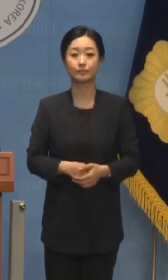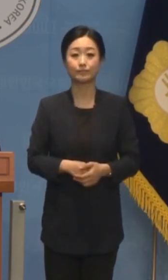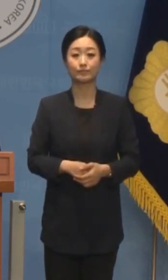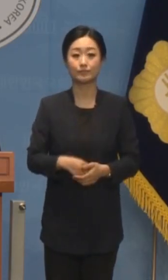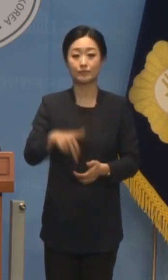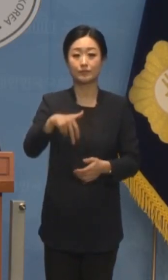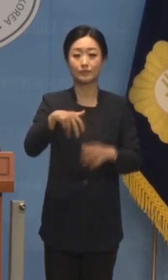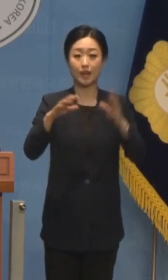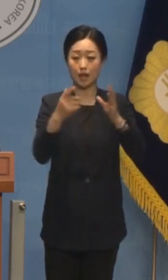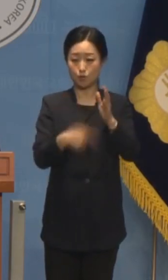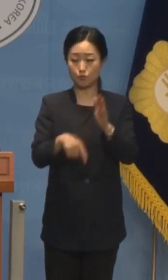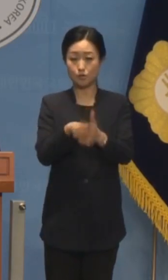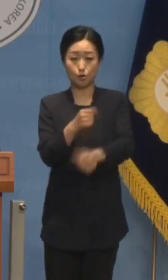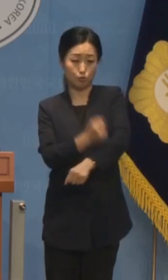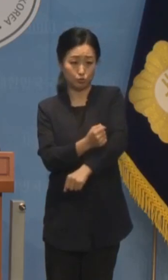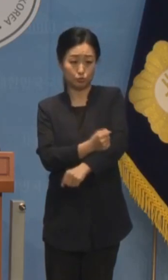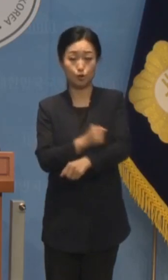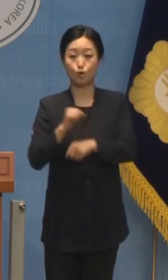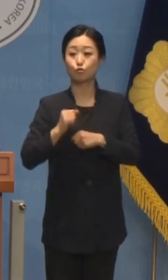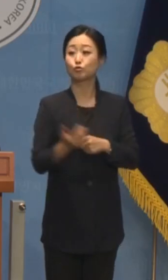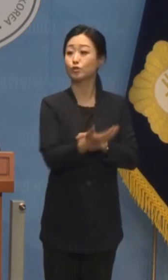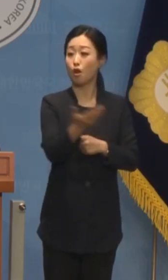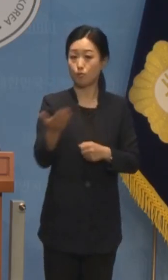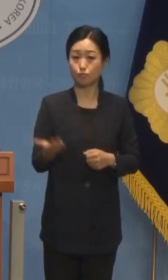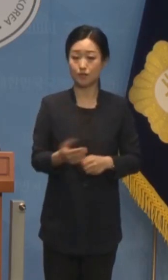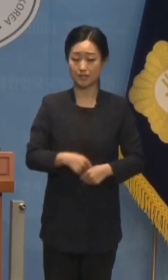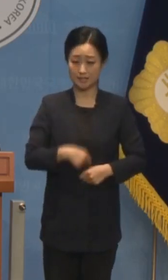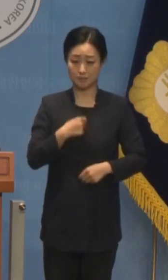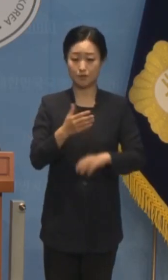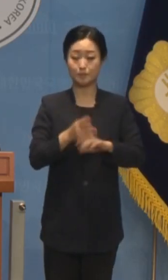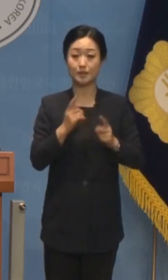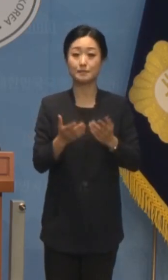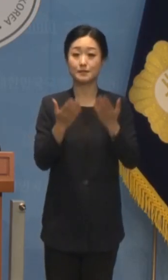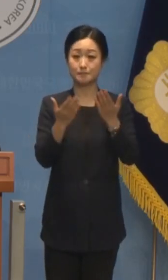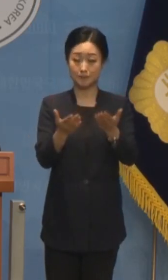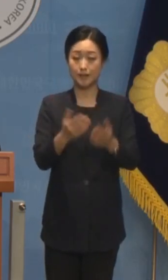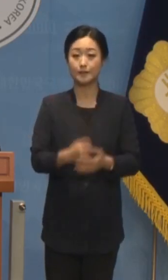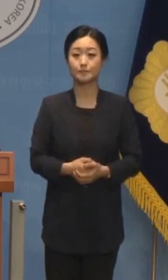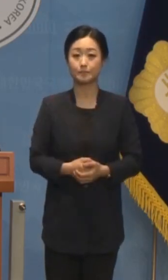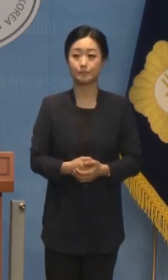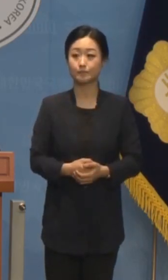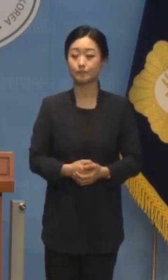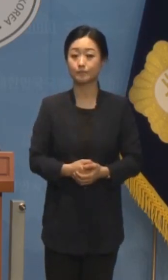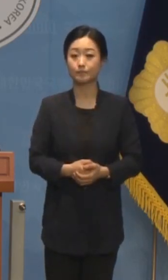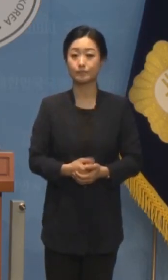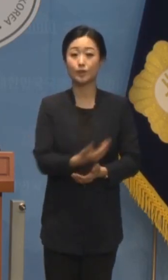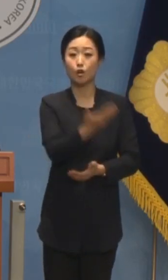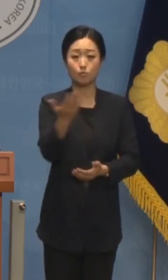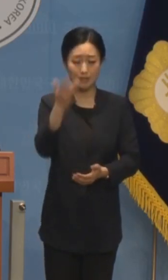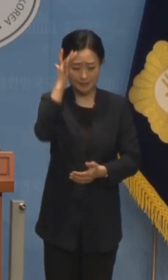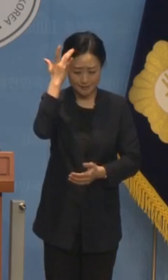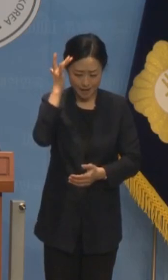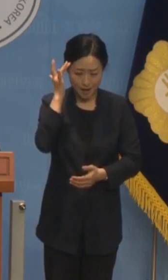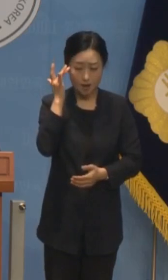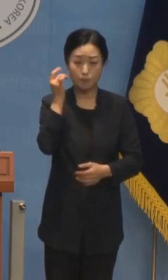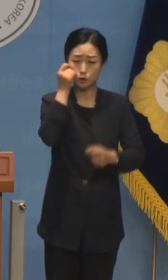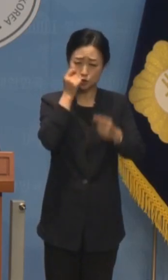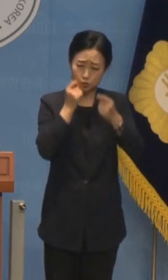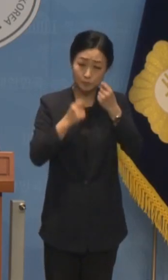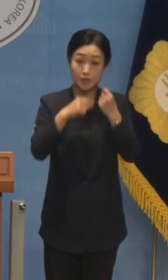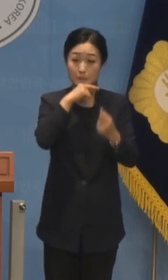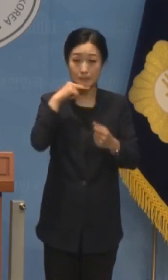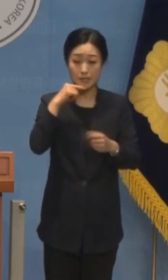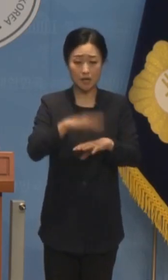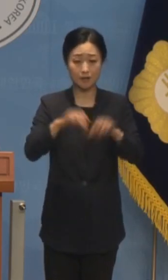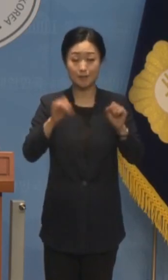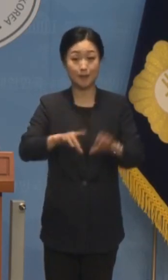조국 수를 위해 애써 주시는 국군 여러분께 진심으로 감사드립니다 여러분의 땀과 눈물 피가 헛되지